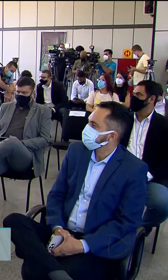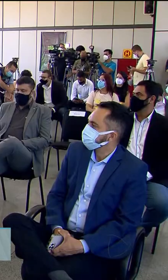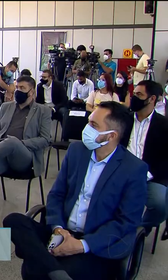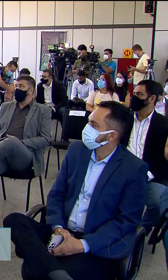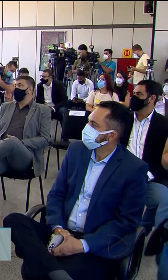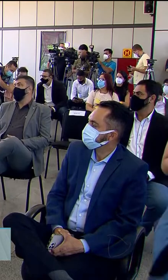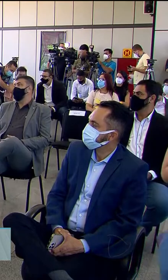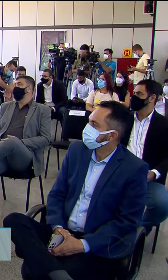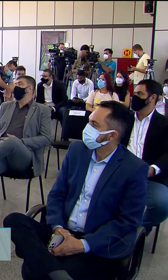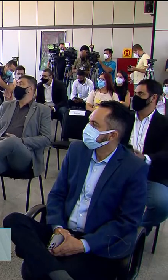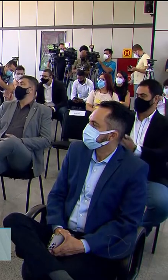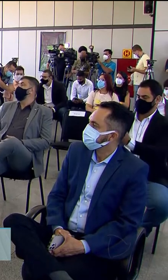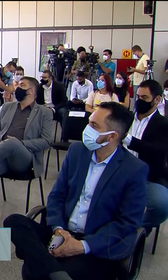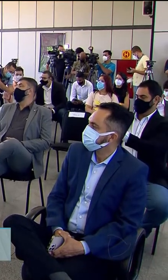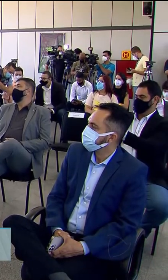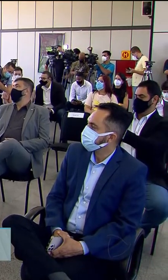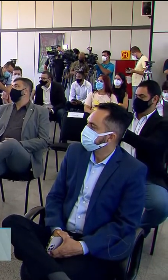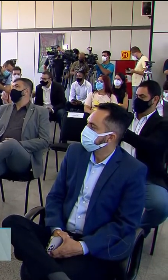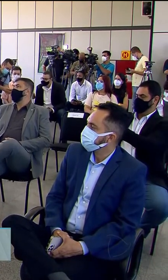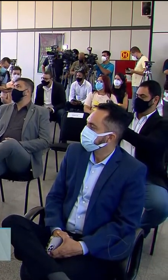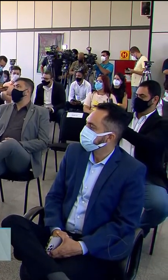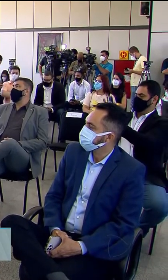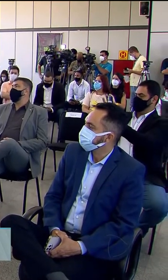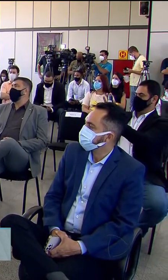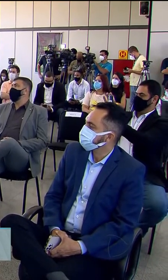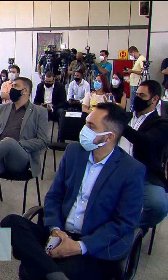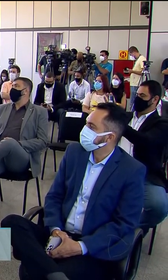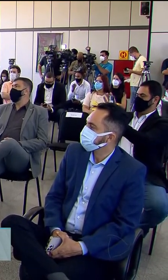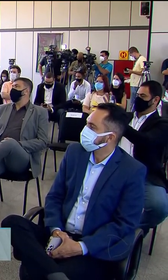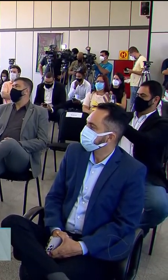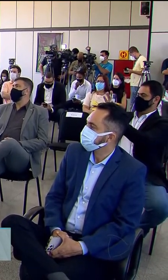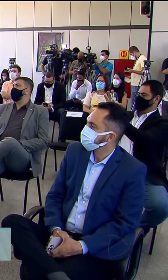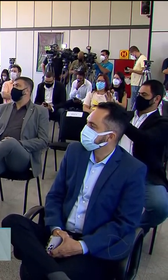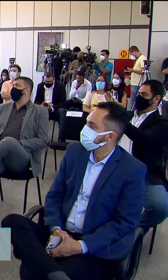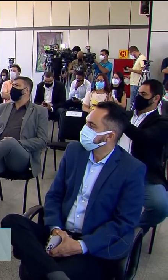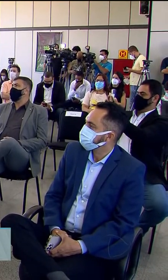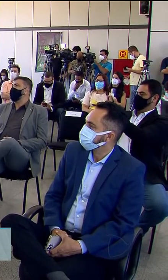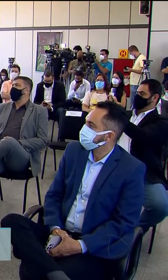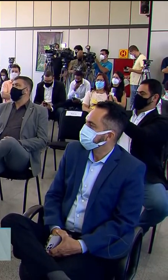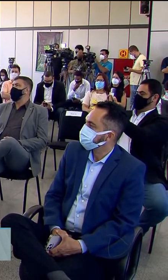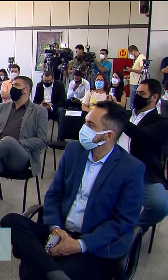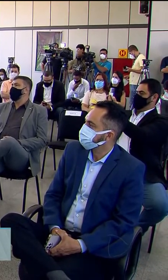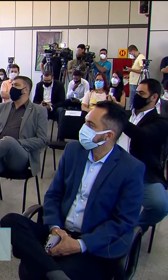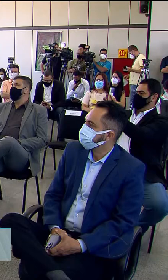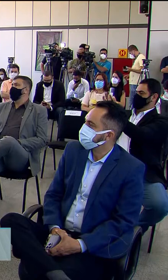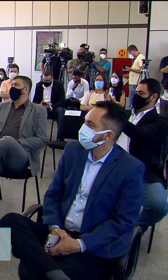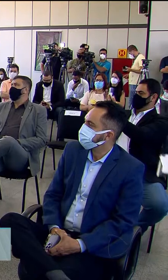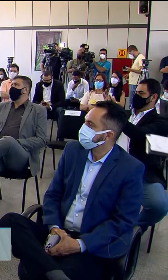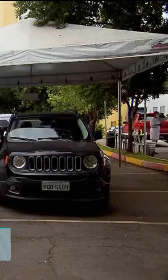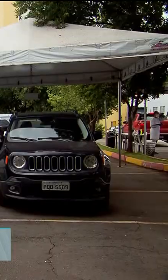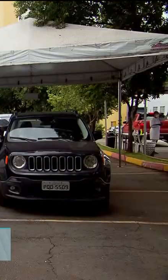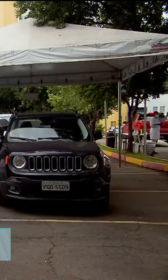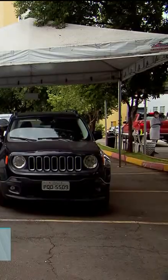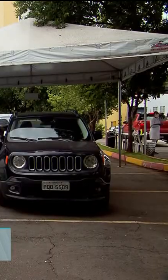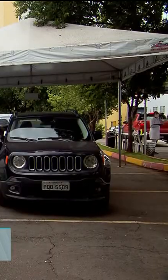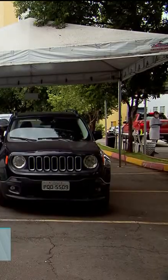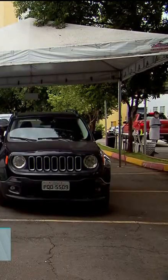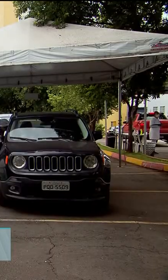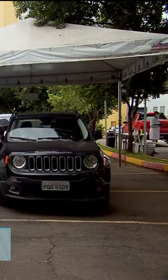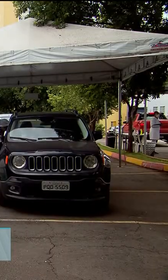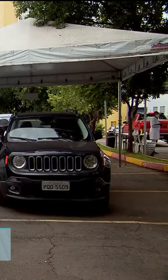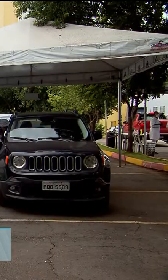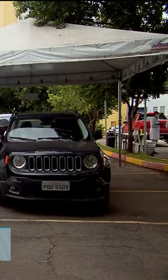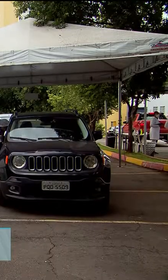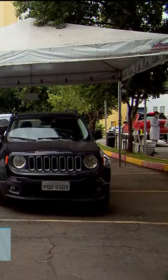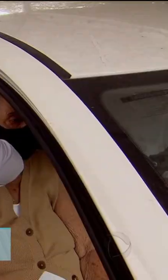todo serão 80 pontos de coleta, entre eles unidades de saúde, escolas municipais e pontos de